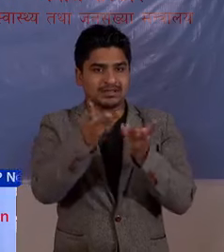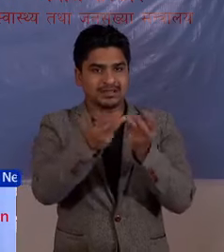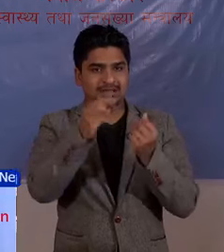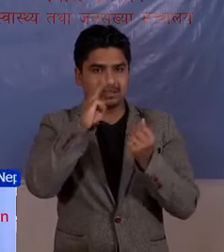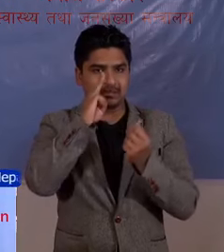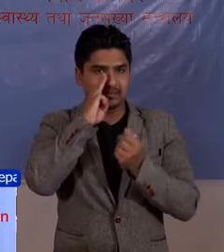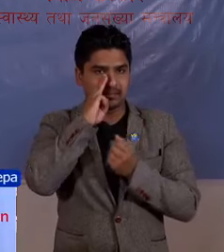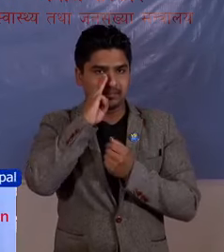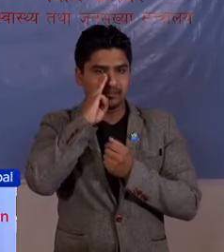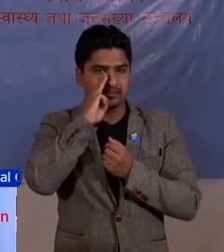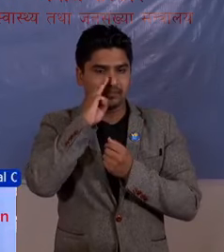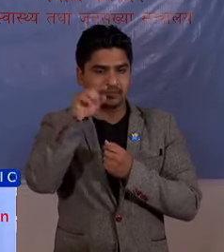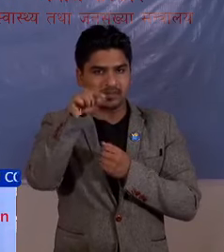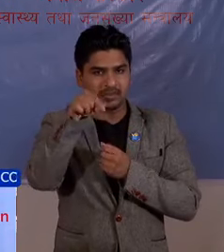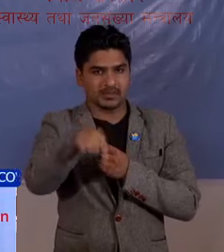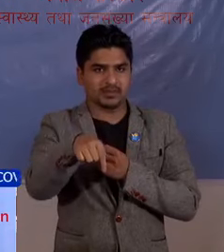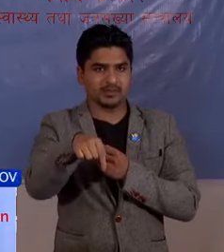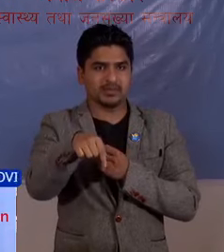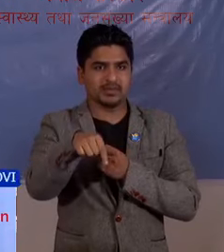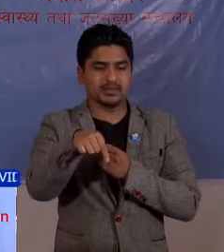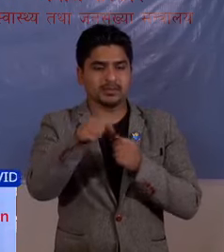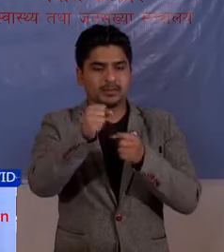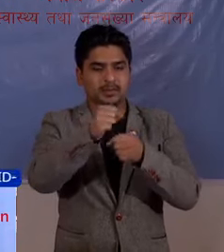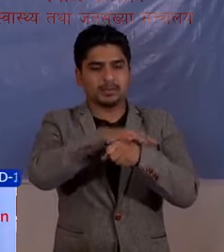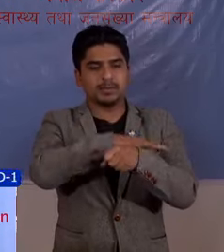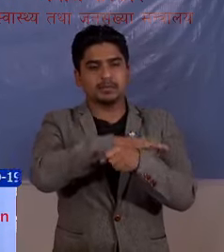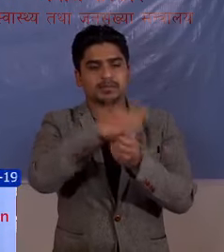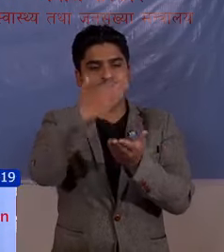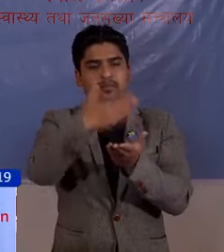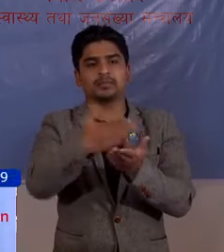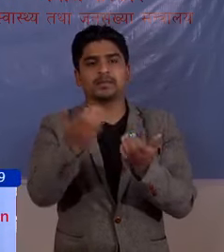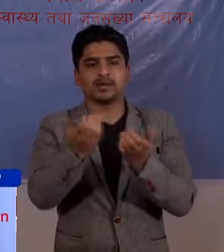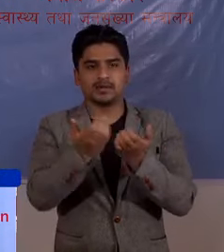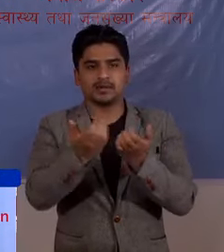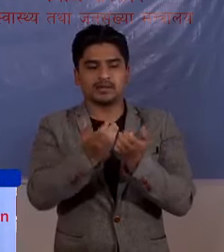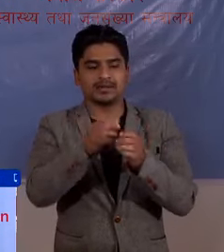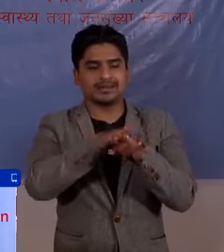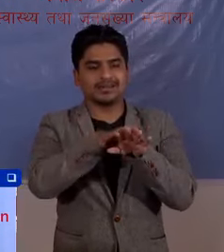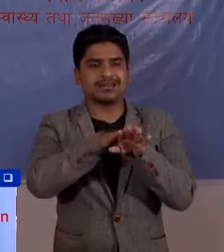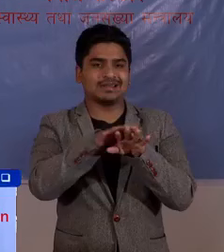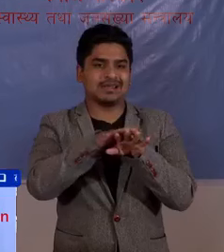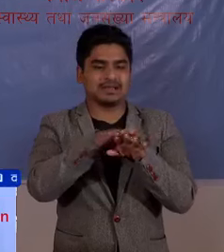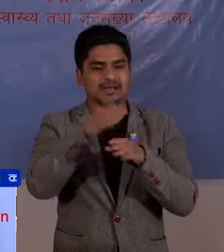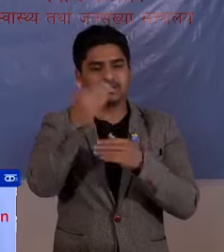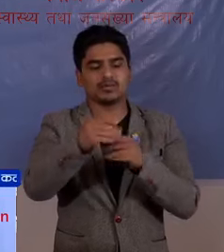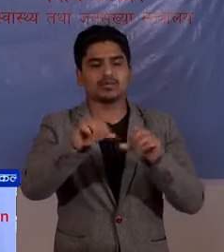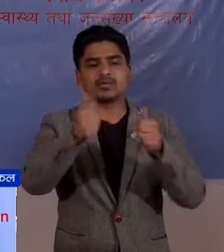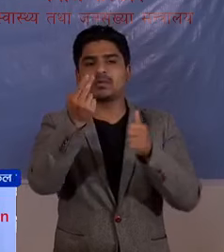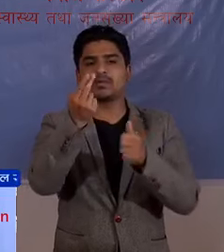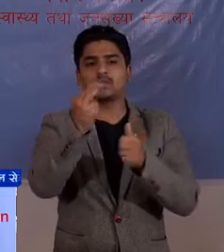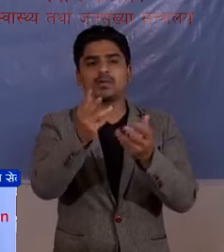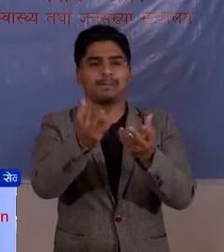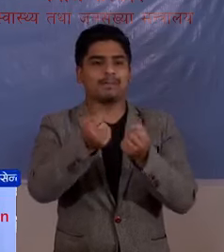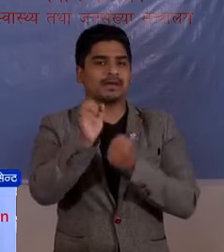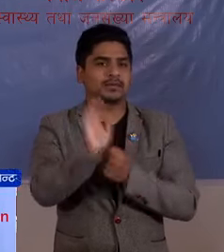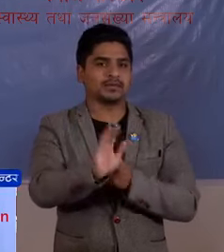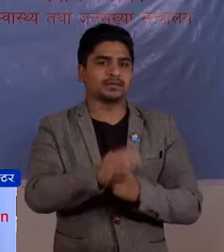हिसाबमा यो संक्रमणको रोकथाम गर्न धेरै हदसम्म सफल भएको पाइएको